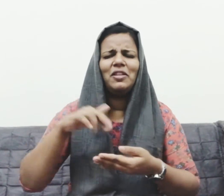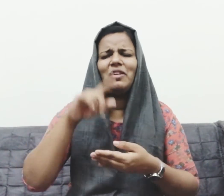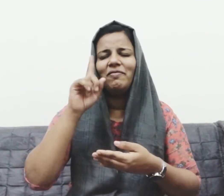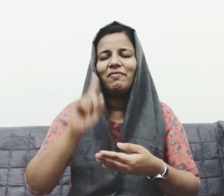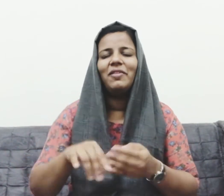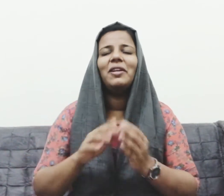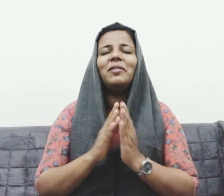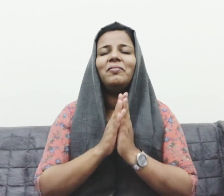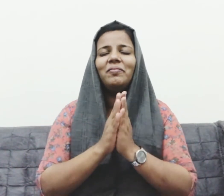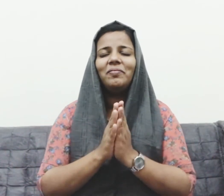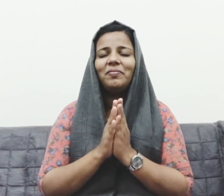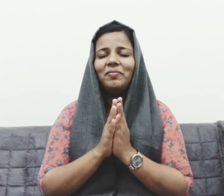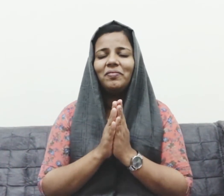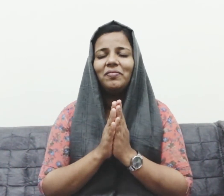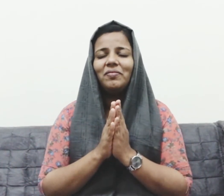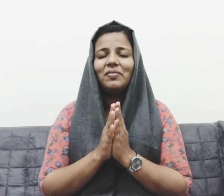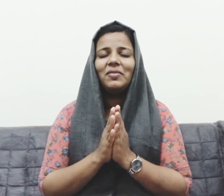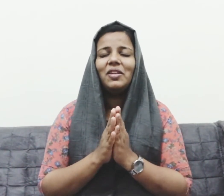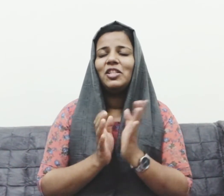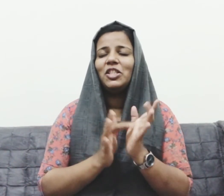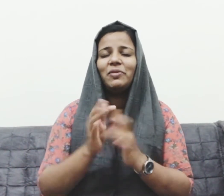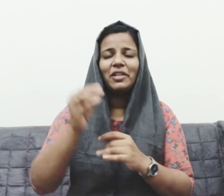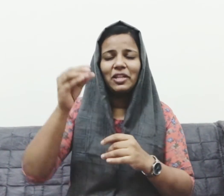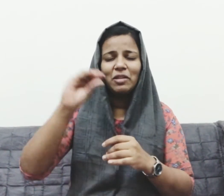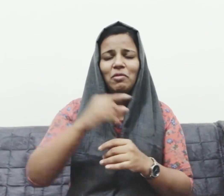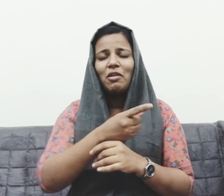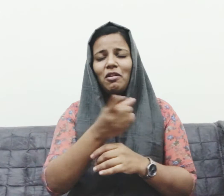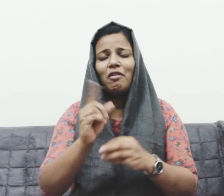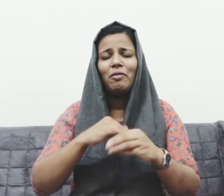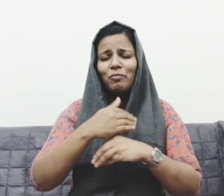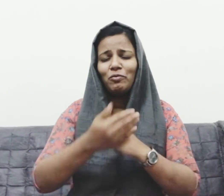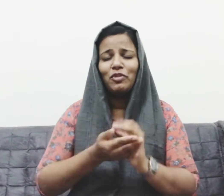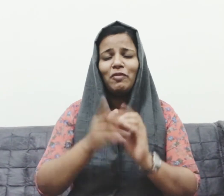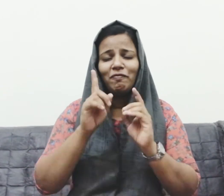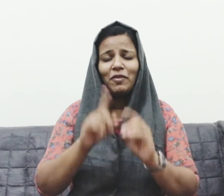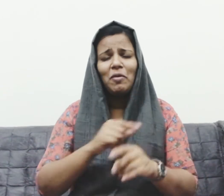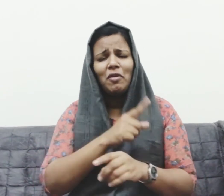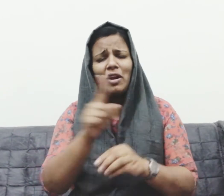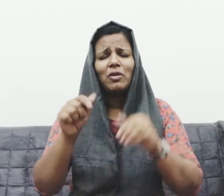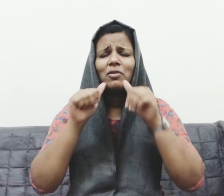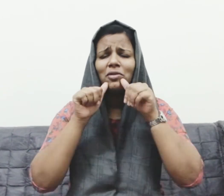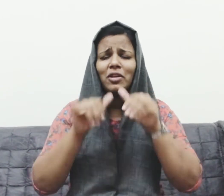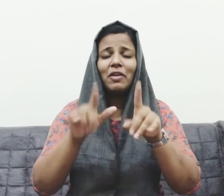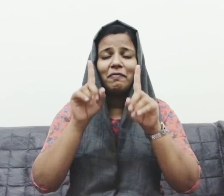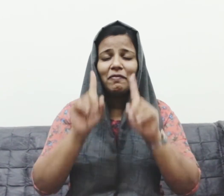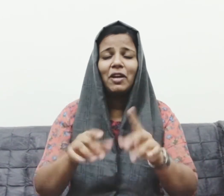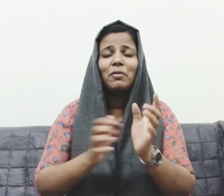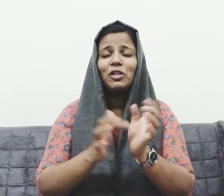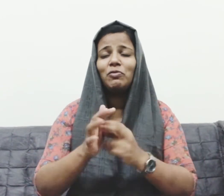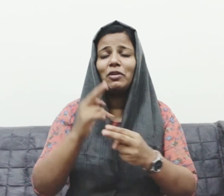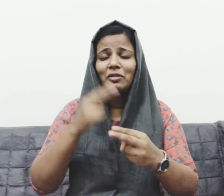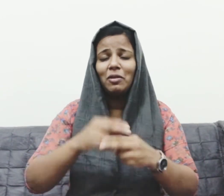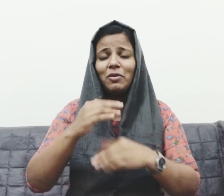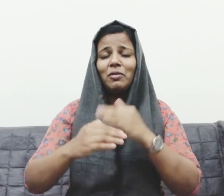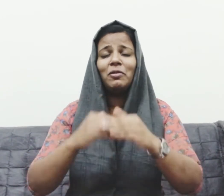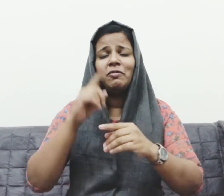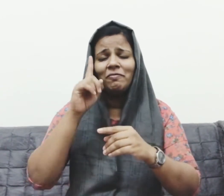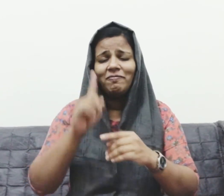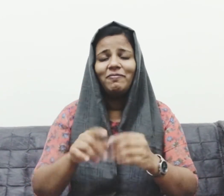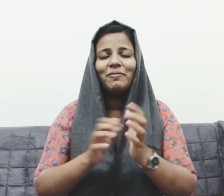അങ്ങിട വരുത്തുന്നതിനായിട്ട് സ്തോത്രം ചെയ്യുന്നു. കഥാവെ, അങ്ങനെ കൃപ കൊണ്ട് എല്ലാവരെയും പുതിയ അനേകർക്ക് ഇവരെ അനുഗ്രഹമാക്കി മാറ്റണം. അങ്ങനെ തിരുനാമം മഹത്വപ്പെടുവാൻ ഇടവരട്ടെ.